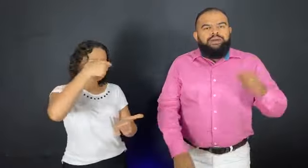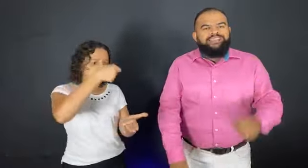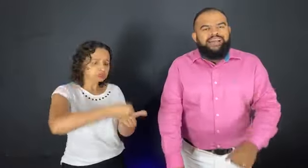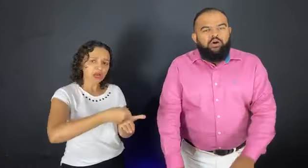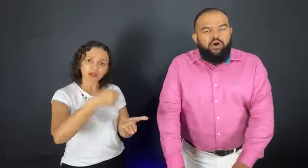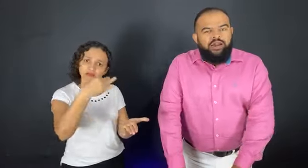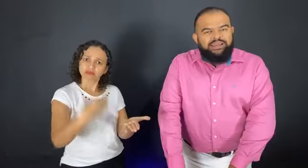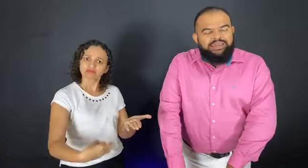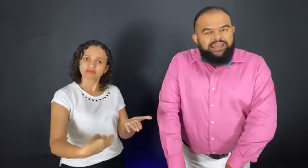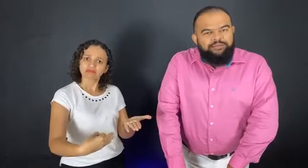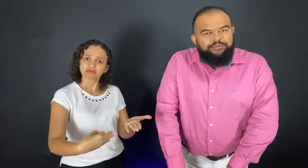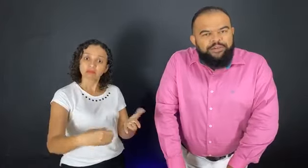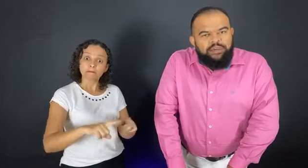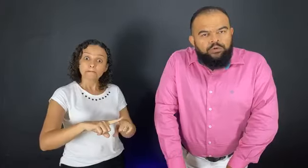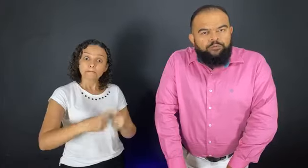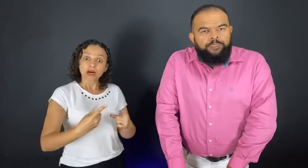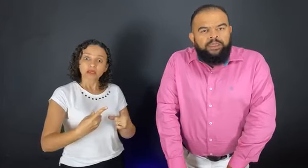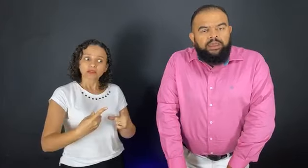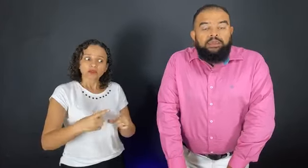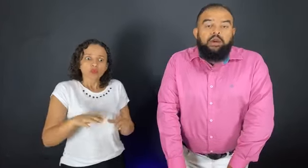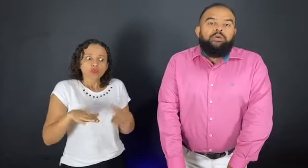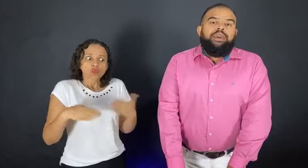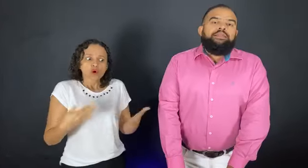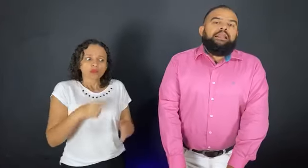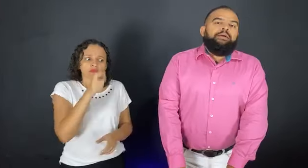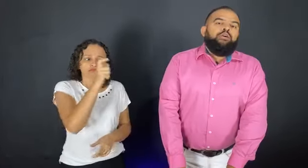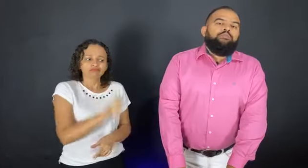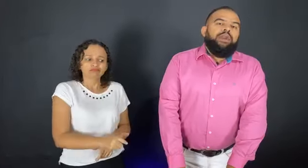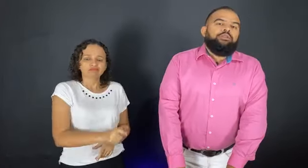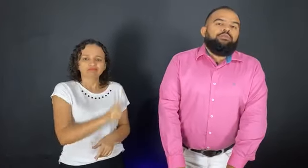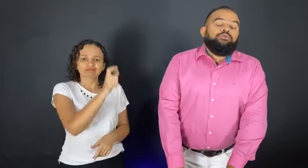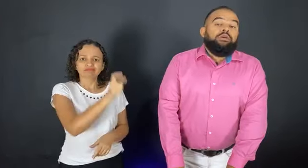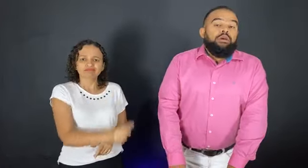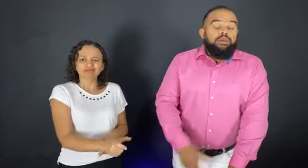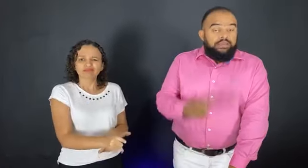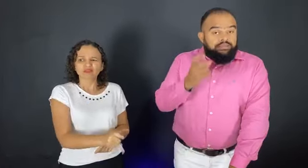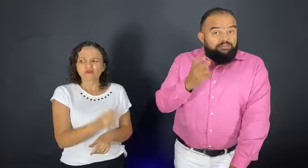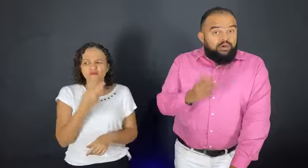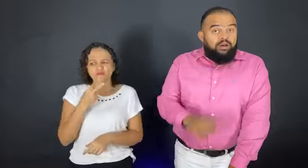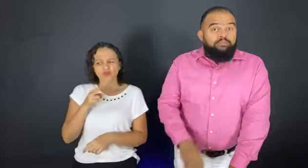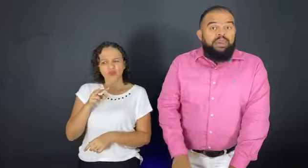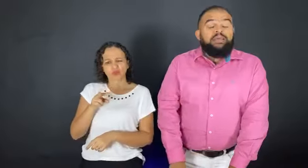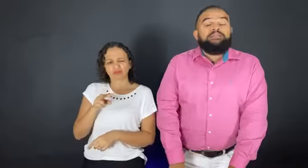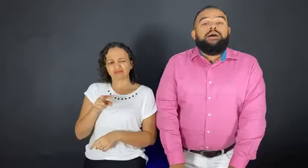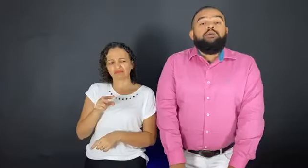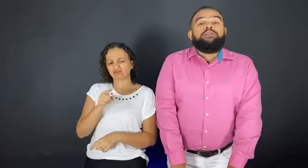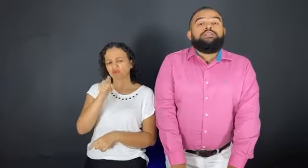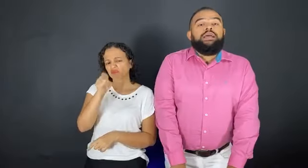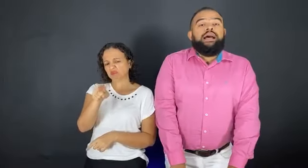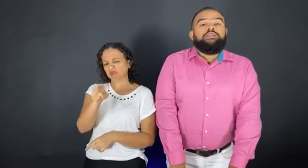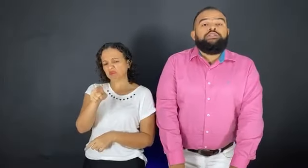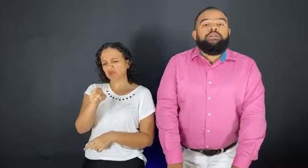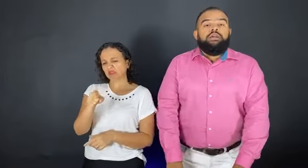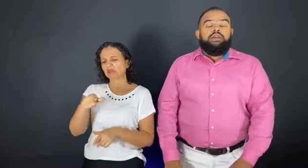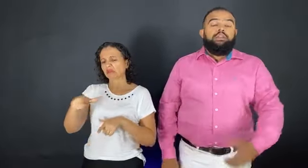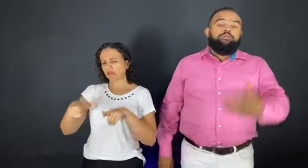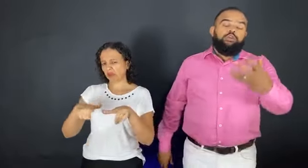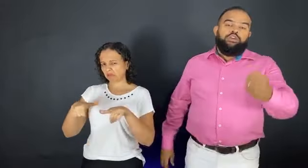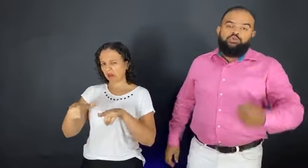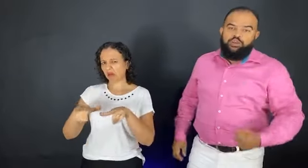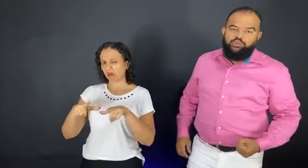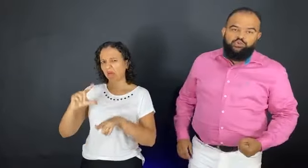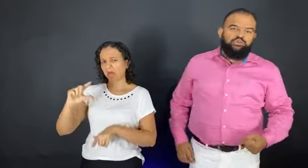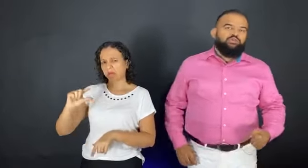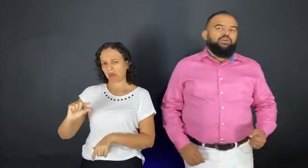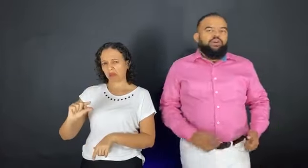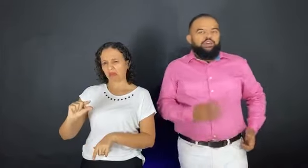dia, mas a hora que ele viu que alguém trabalhou menos e recebeu a mesma quantidade, ele